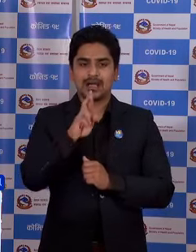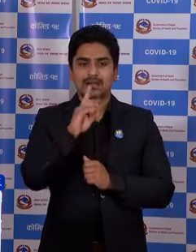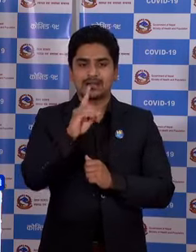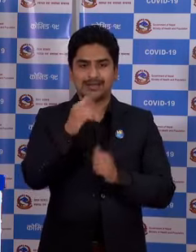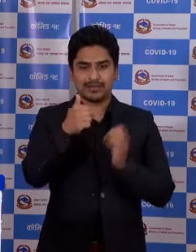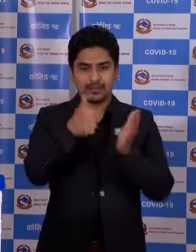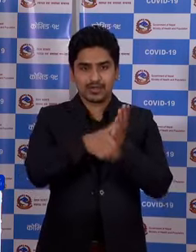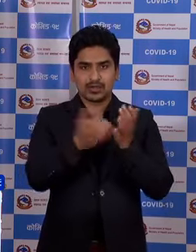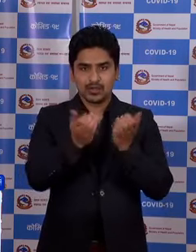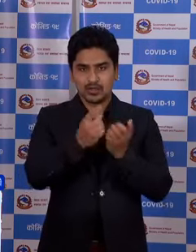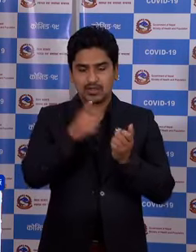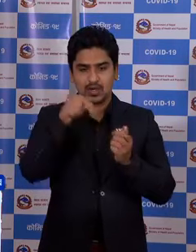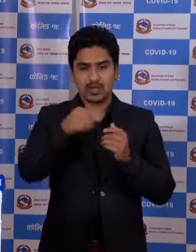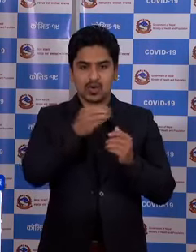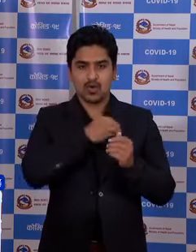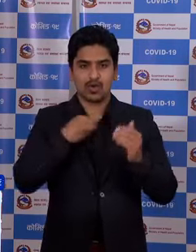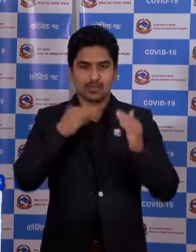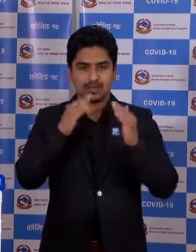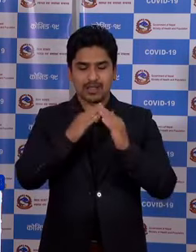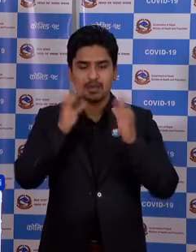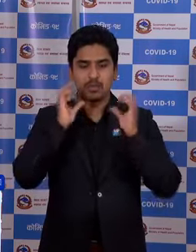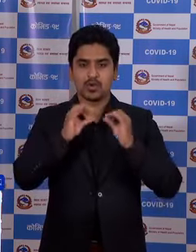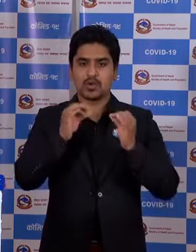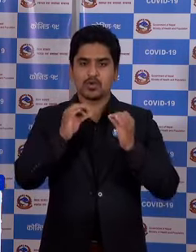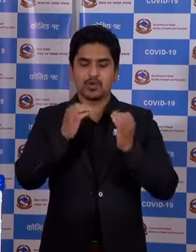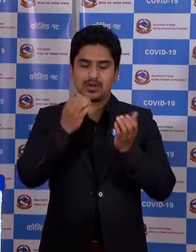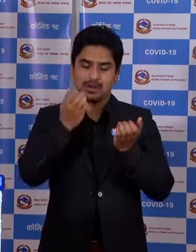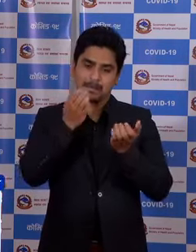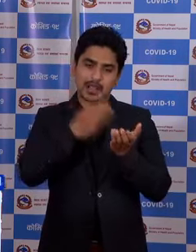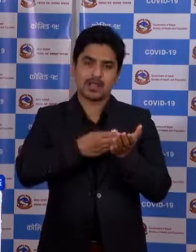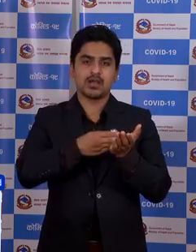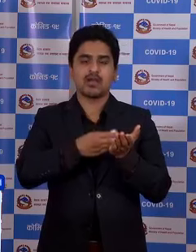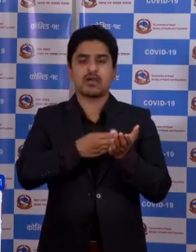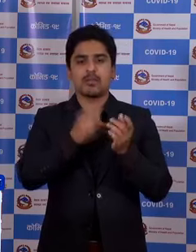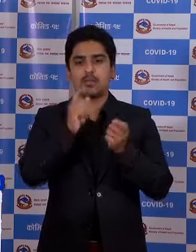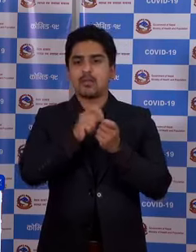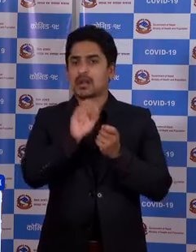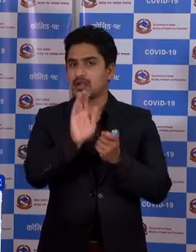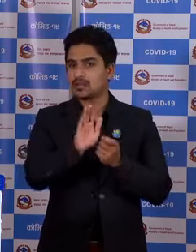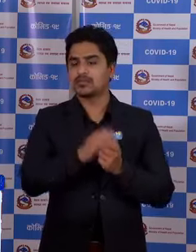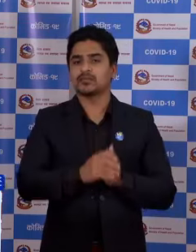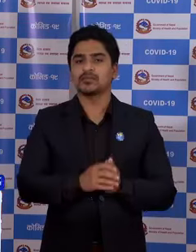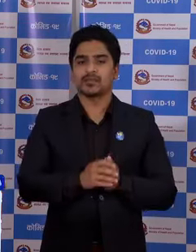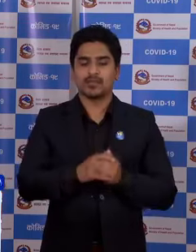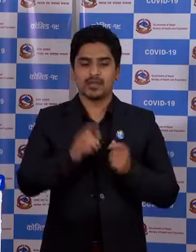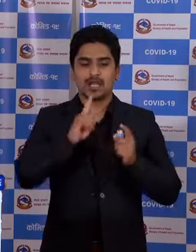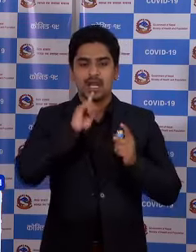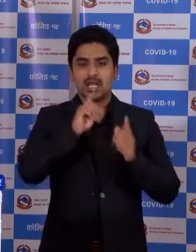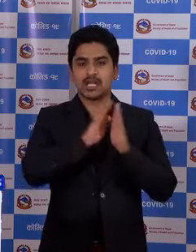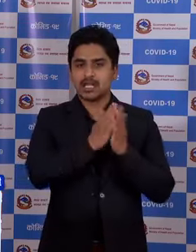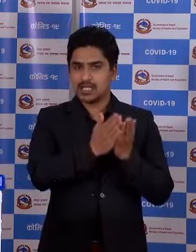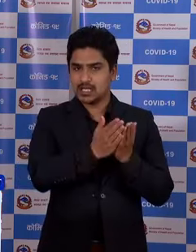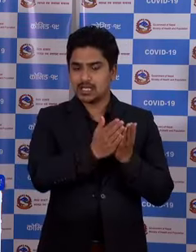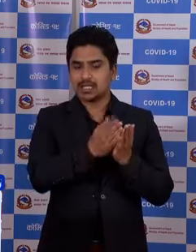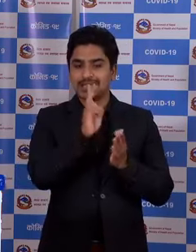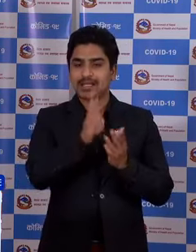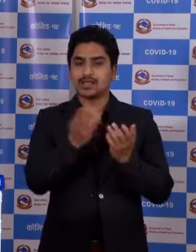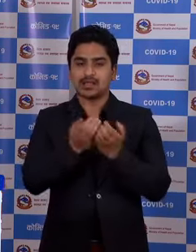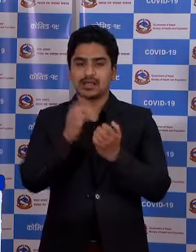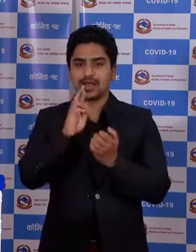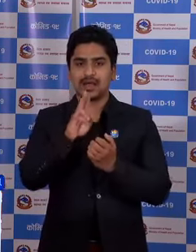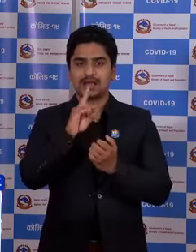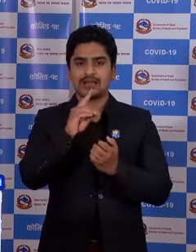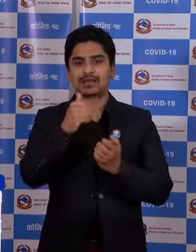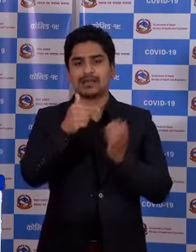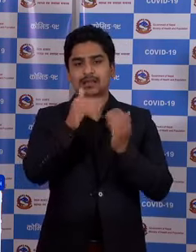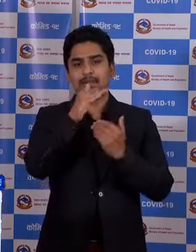आरडिटी परीक्षण हाललाई हामीले अस्पताल प्रयोजनको लागि मात्र बनाएका छौँ निर्देशिका। त्यसै गरी